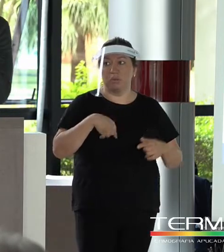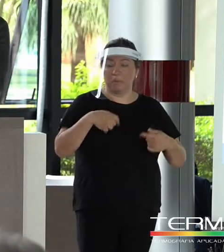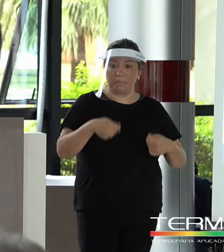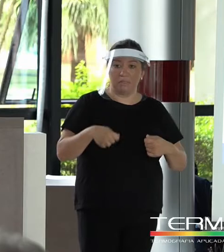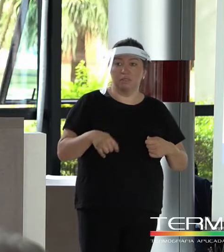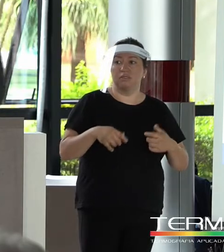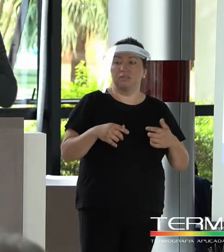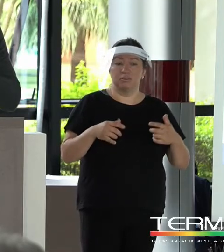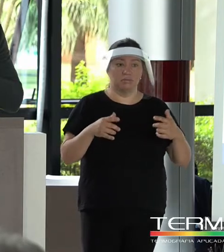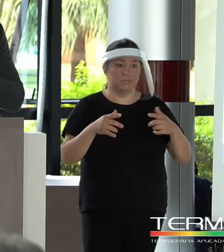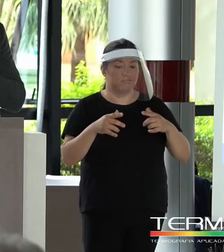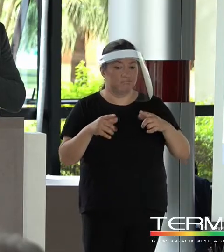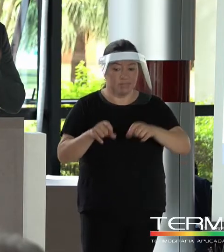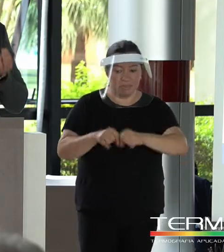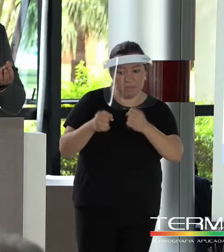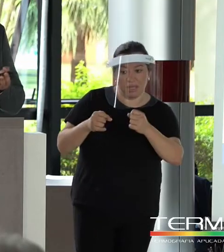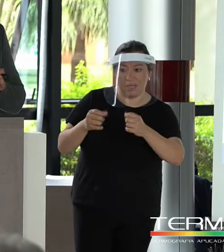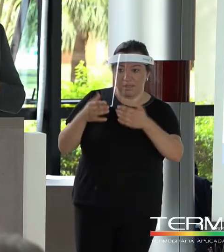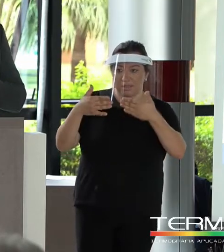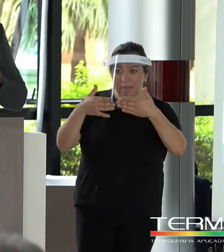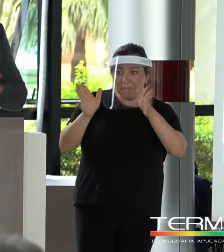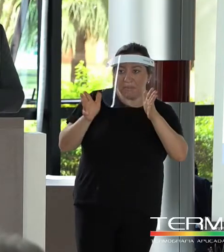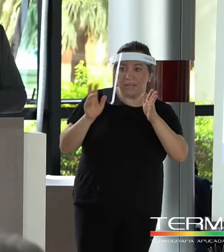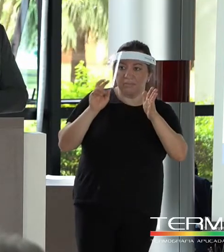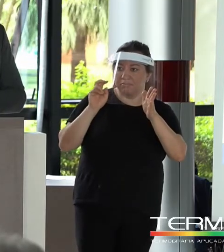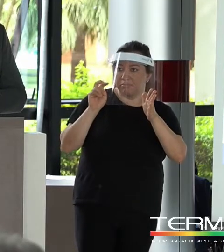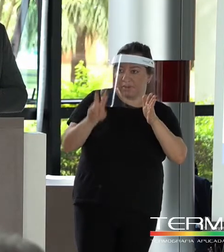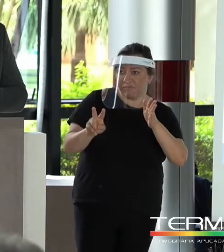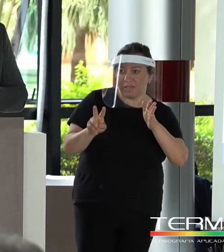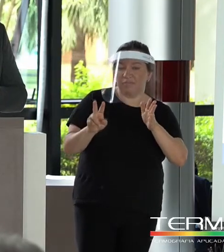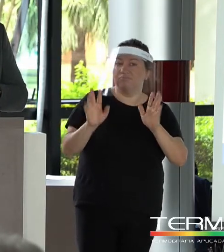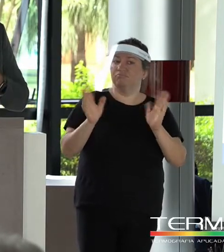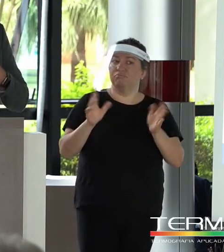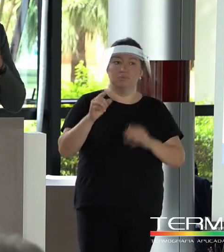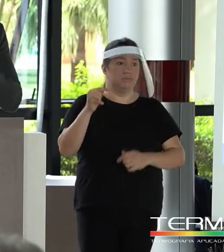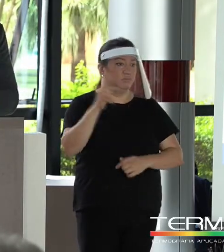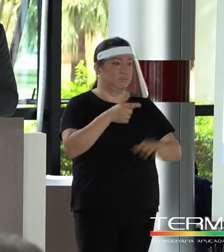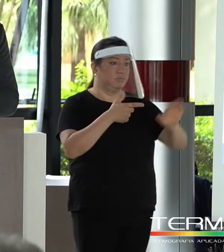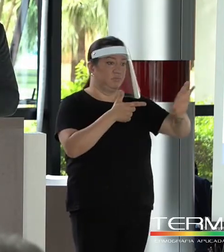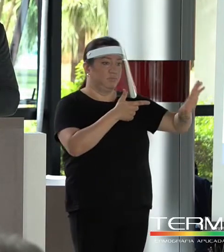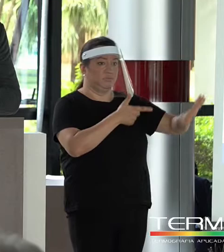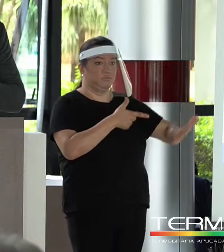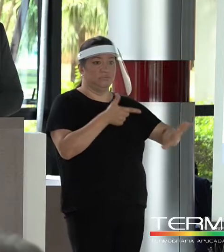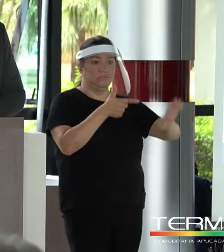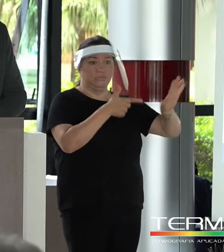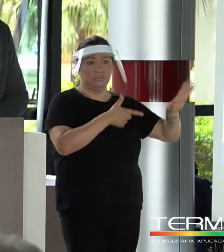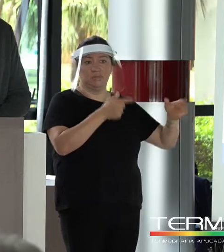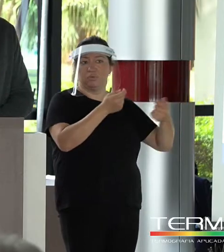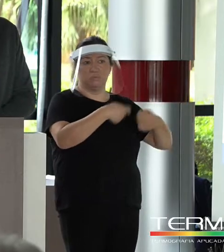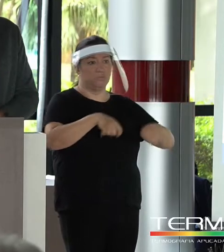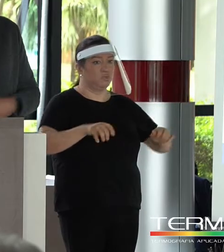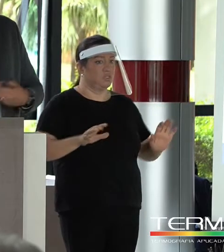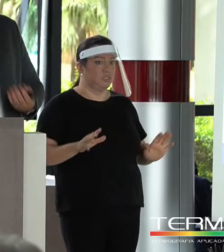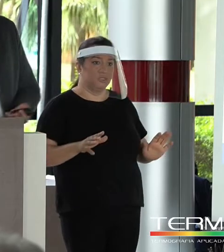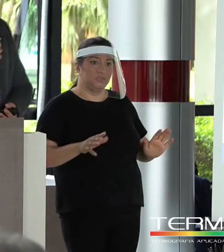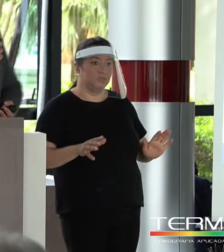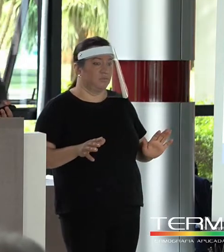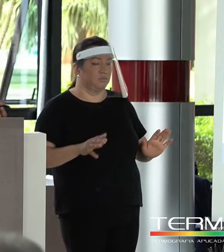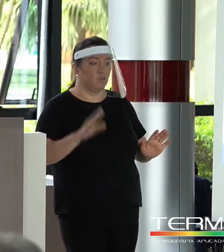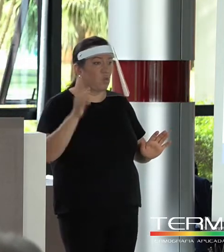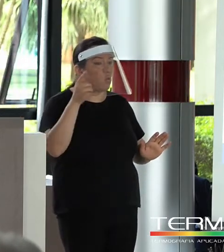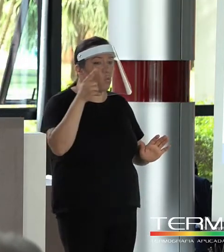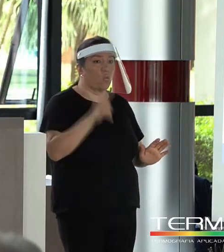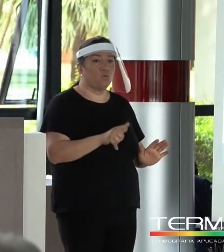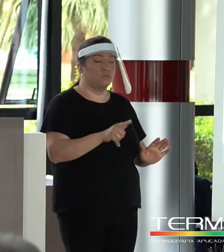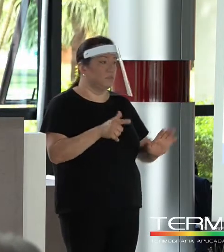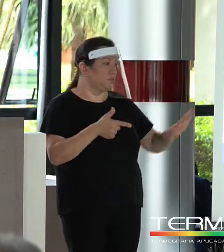que eu preciso tirar uma amostra, com a termografia eu não preciso fazer isso. Então, de maneira não destrutiva, eu vou ter um resultado, eu vou poder fazer uma